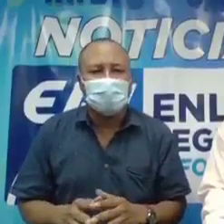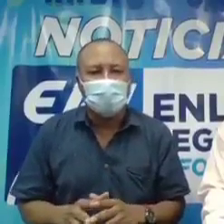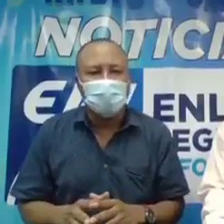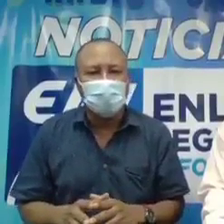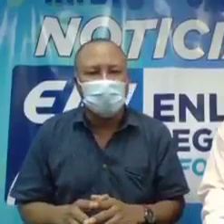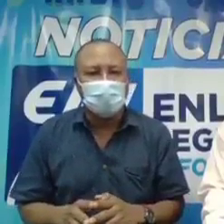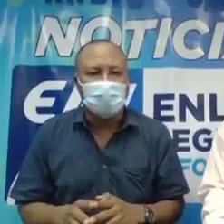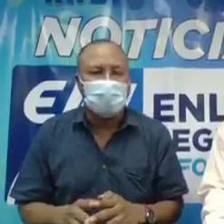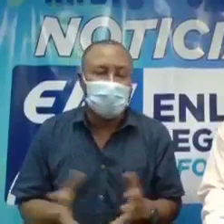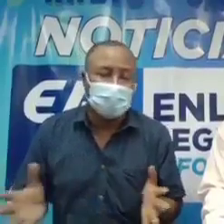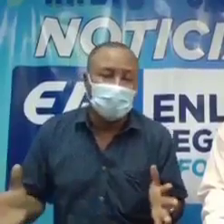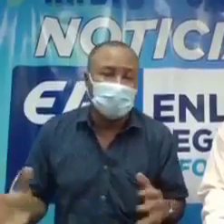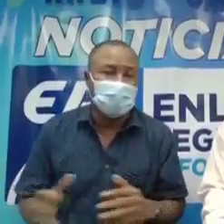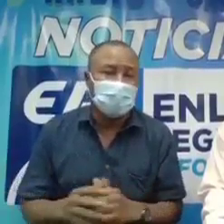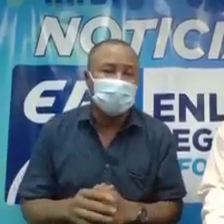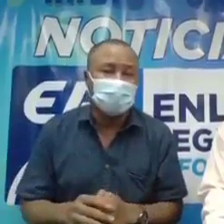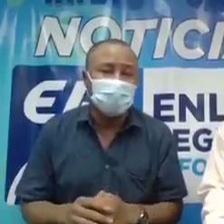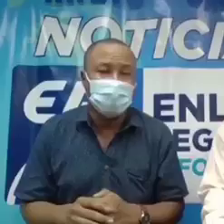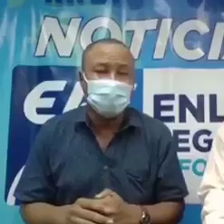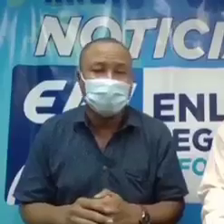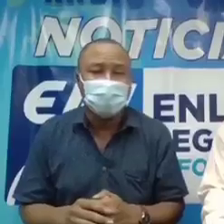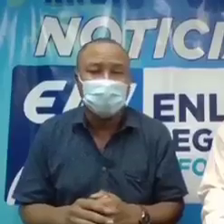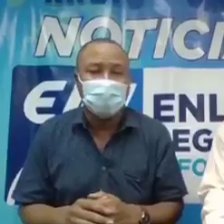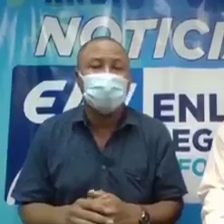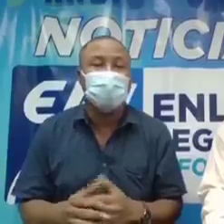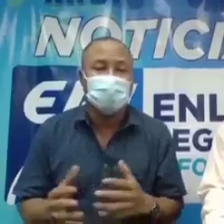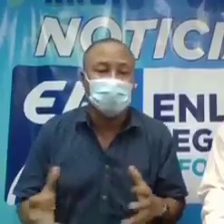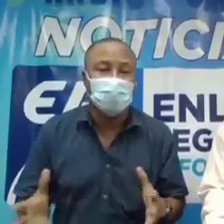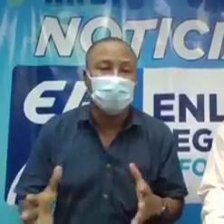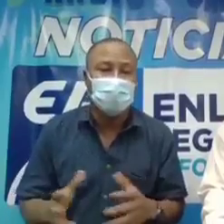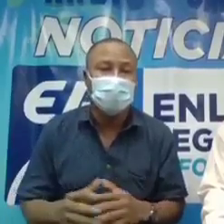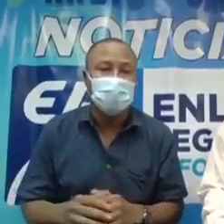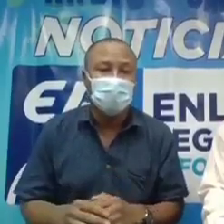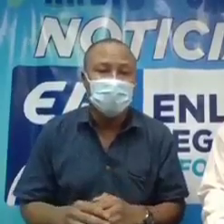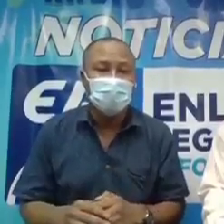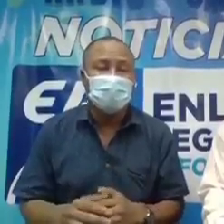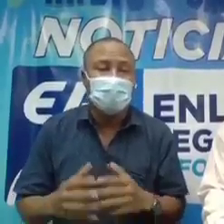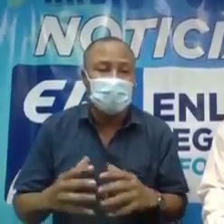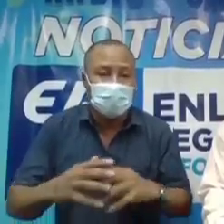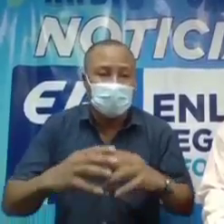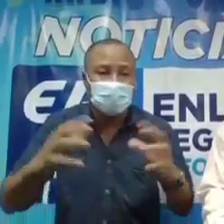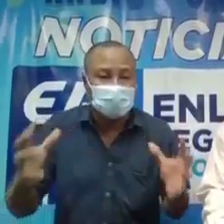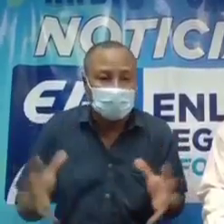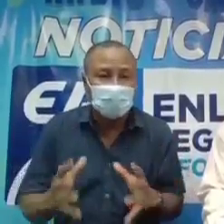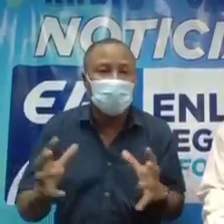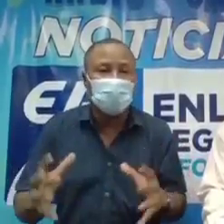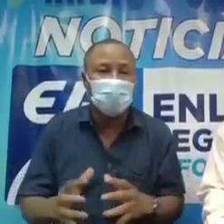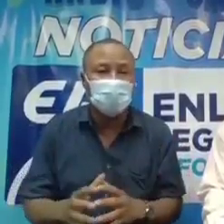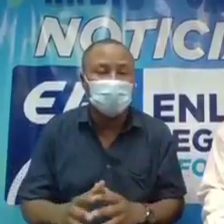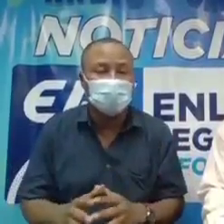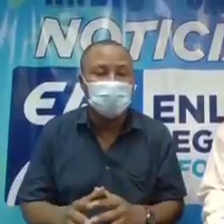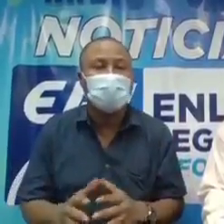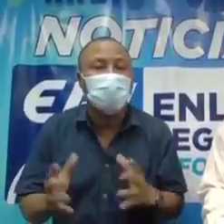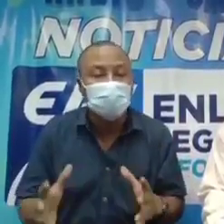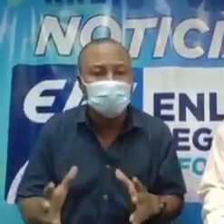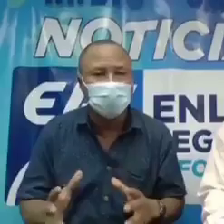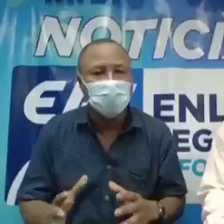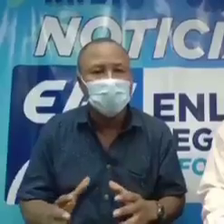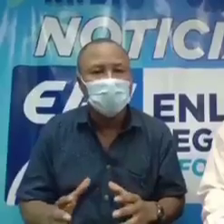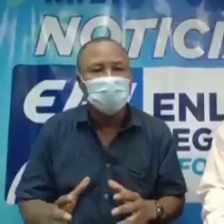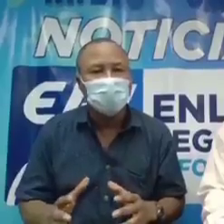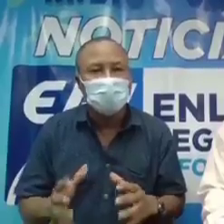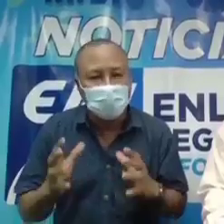ve cómo aspiro que ahora la Contraloría asuma su rol, porque es la que precautela los